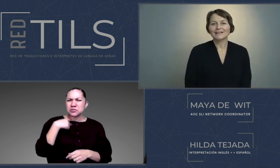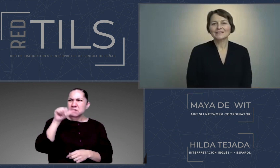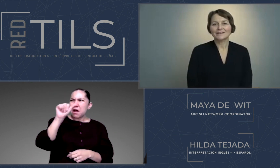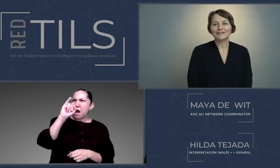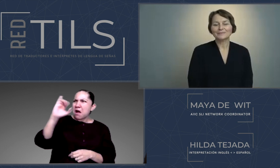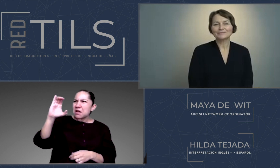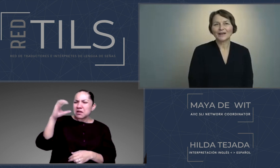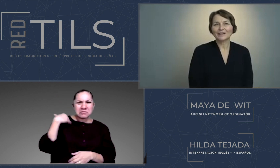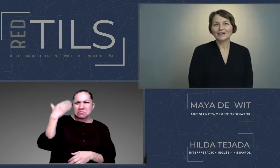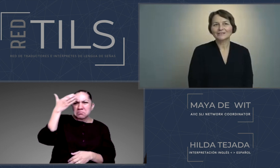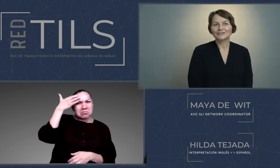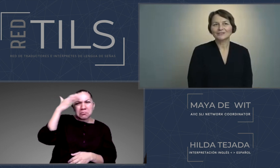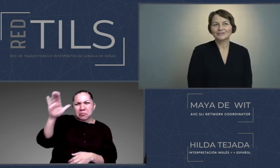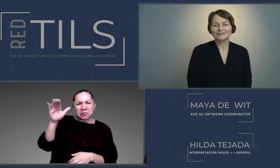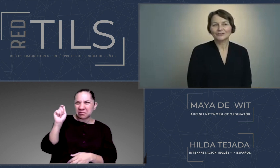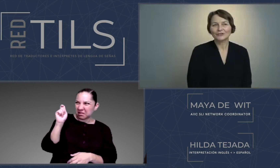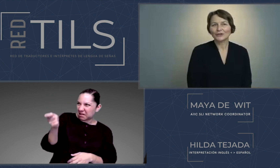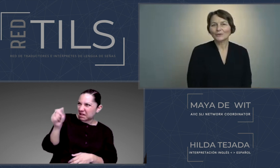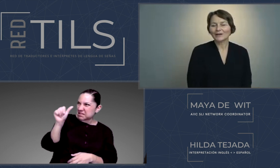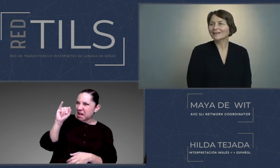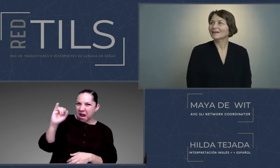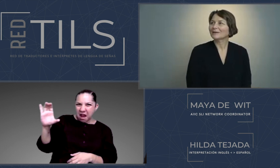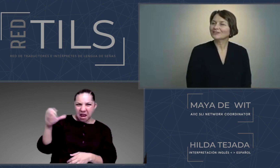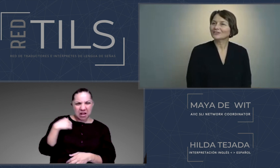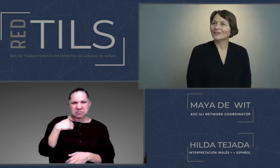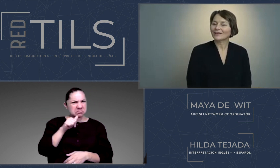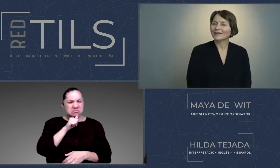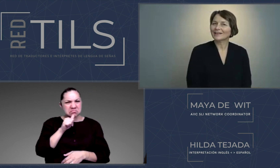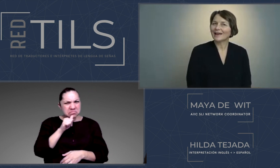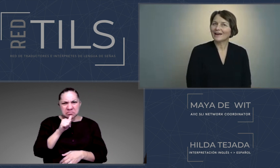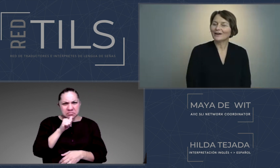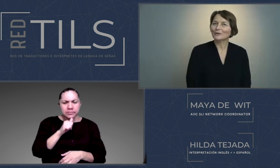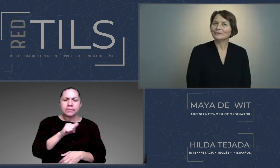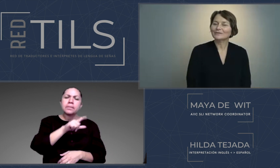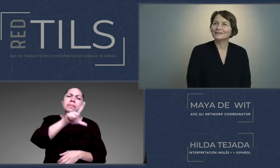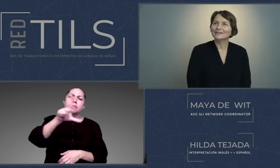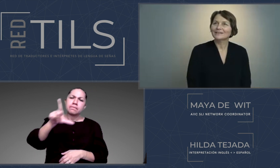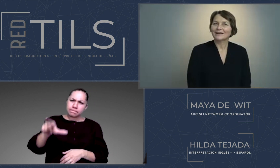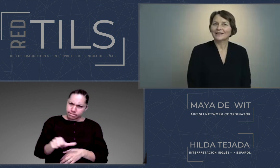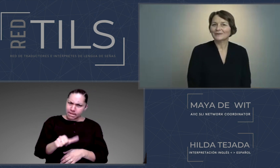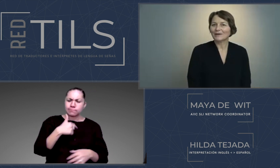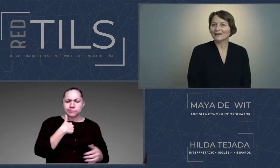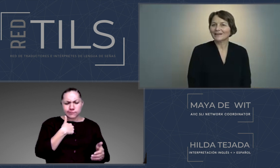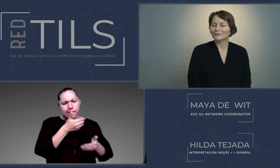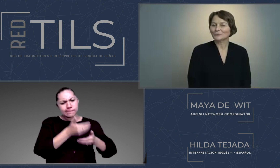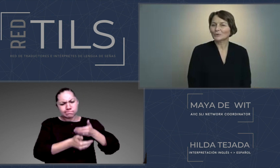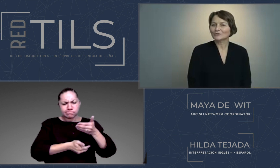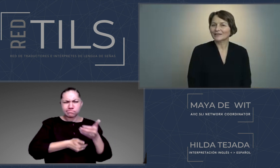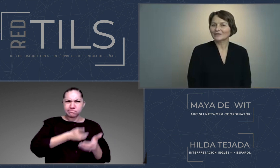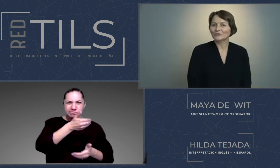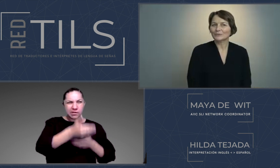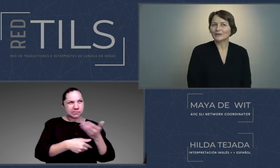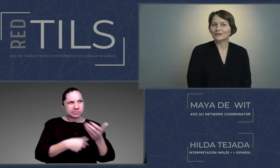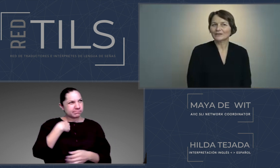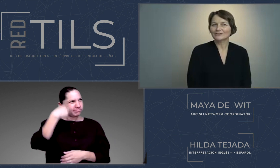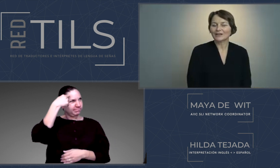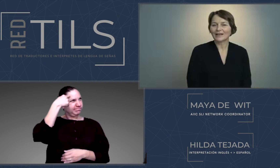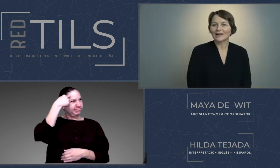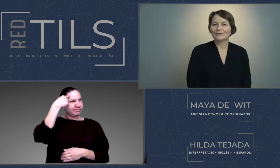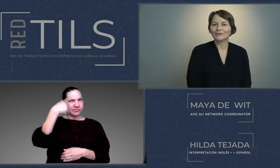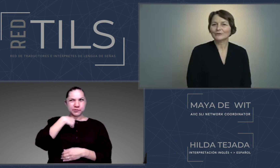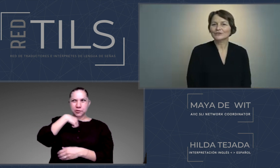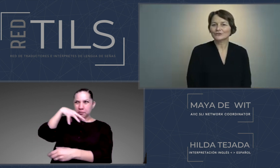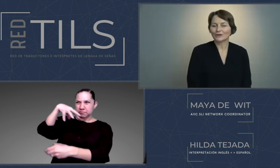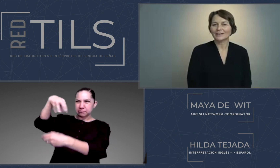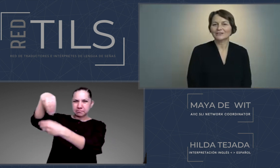And I've Y gotten to know AIC. I'm actually thinking how. me estoy pensando cómo fue que llegué No con la IC. coincidence Creo because que como